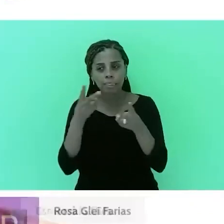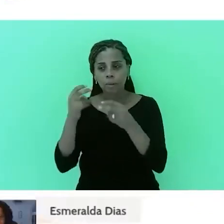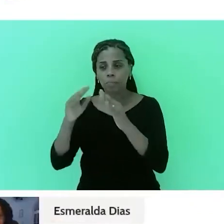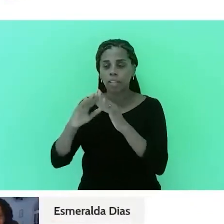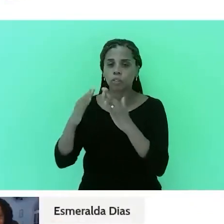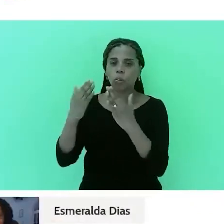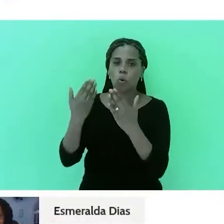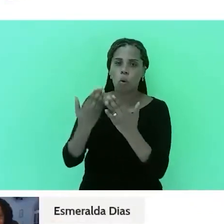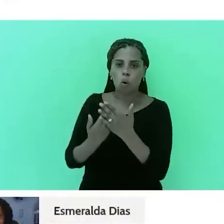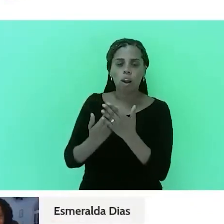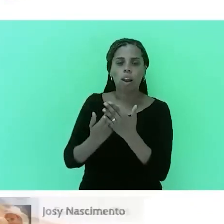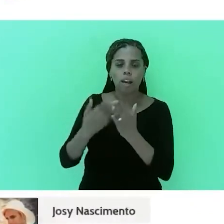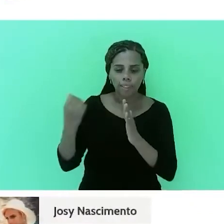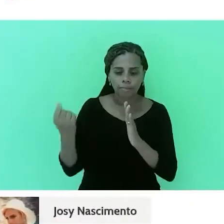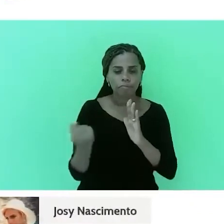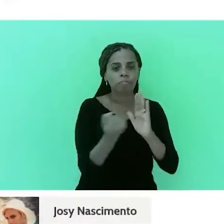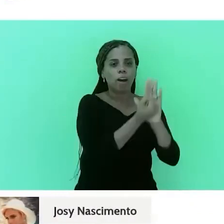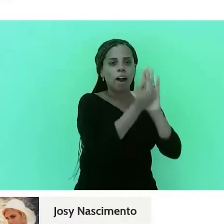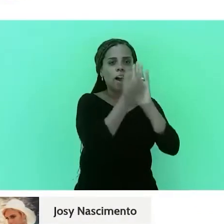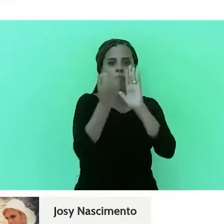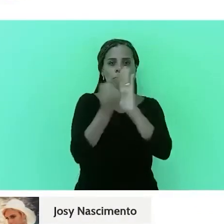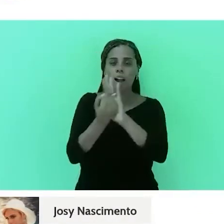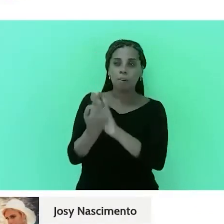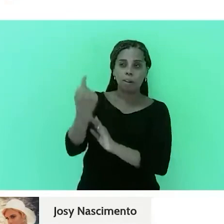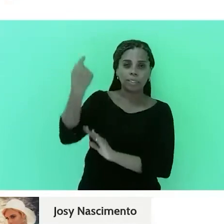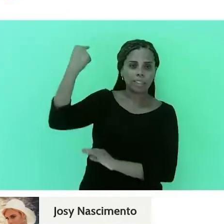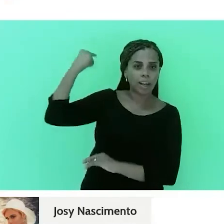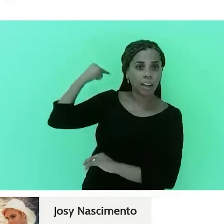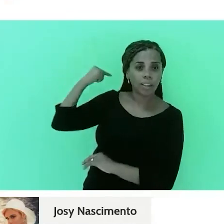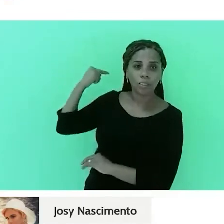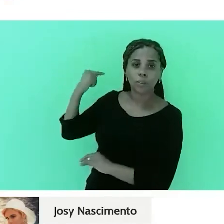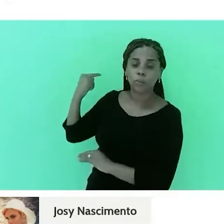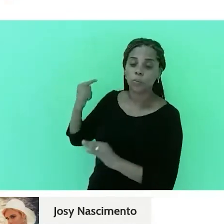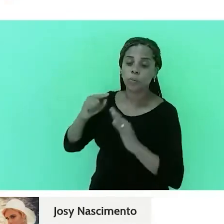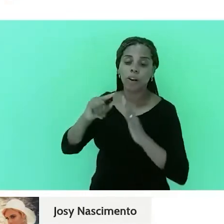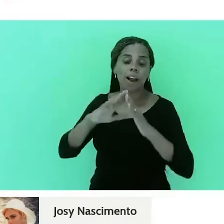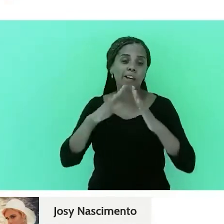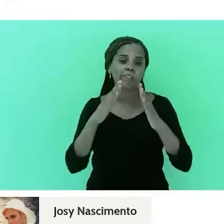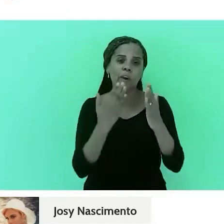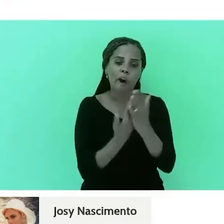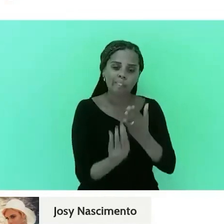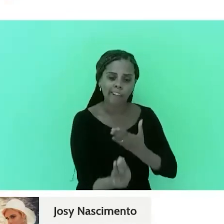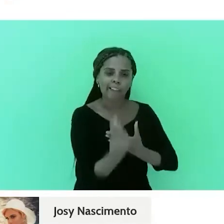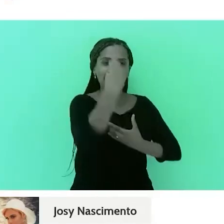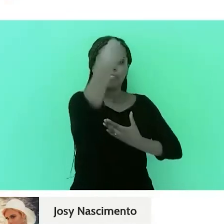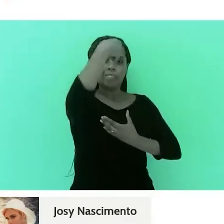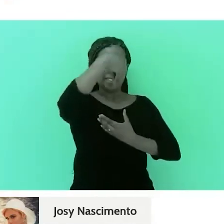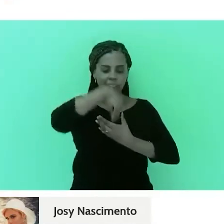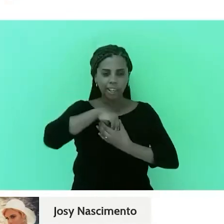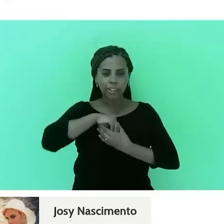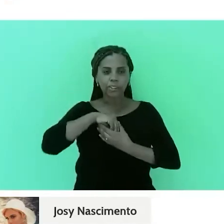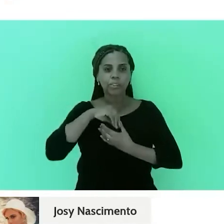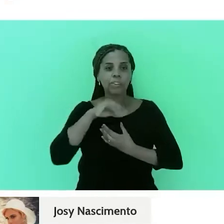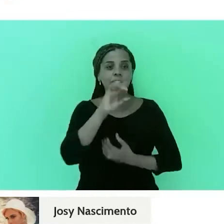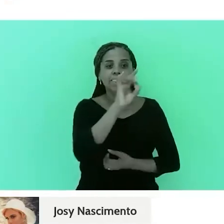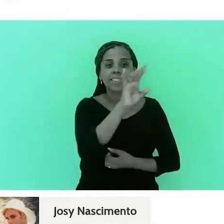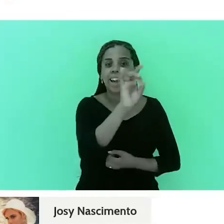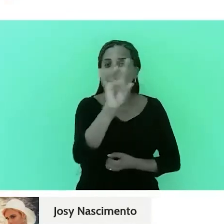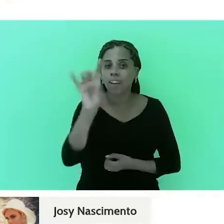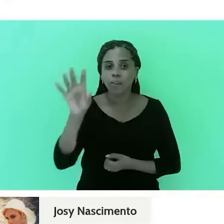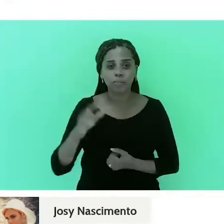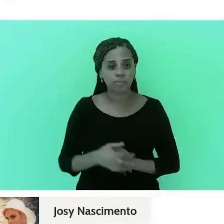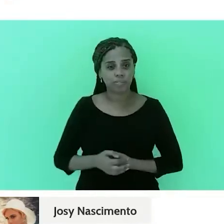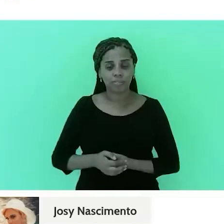também nós tivemos, porque a escola está dentro de cada um de nós, né? Eu, às